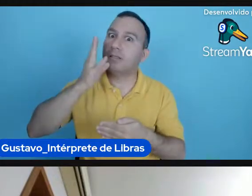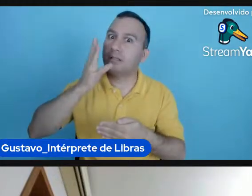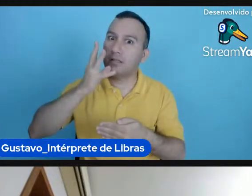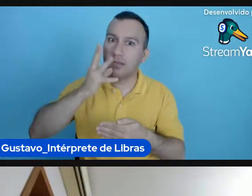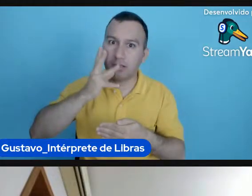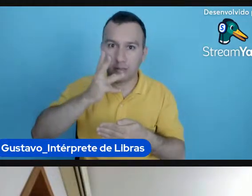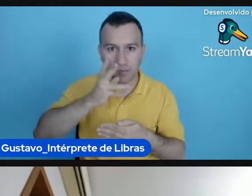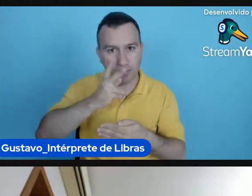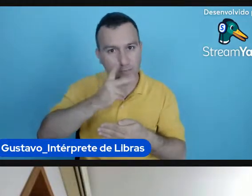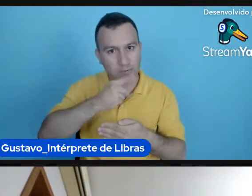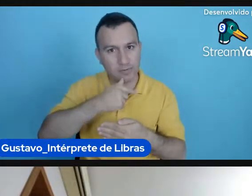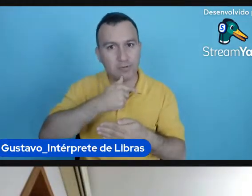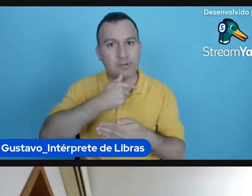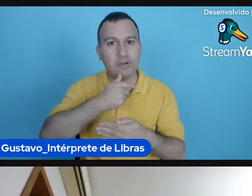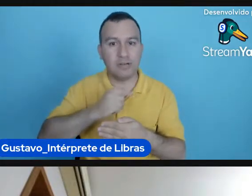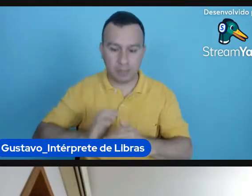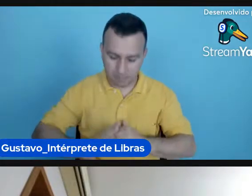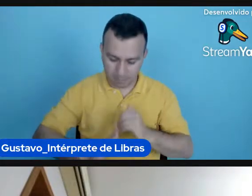desestruturar.